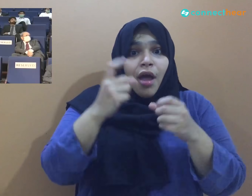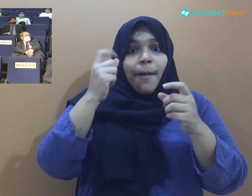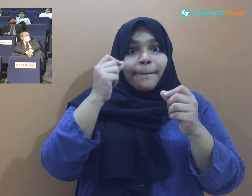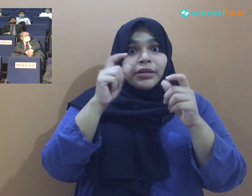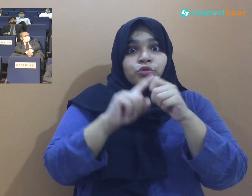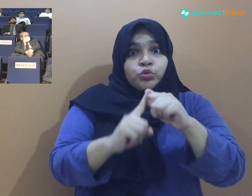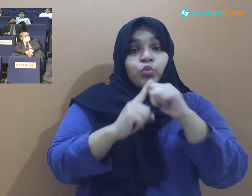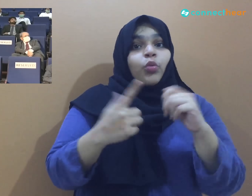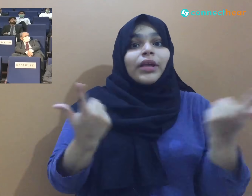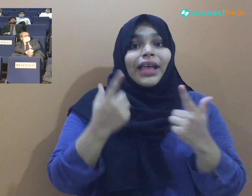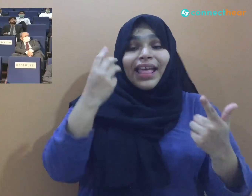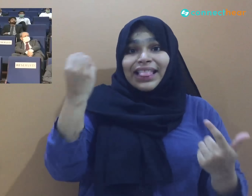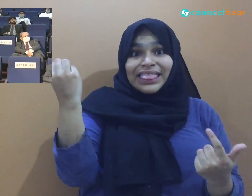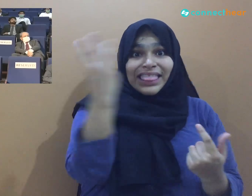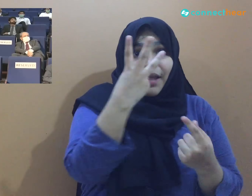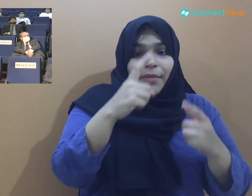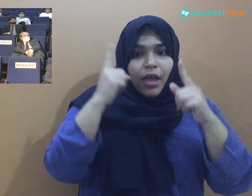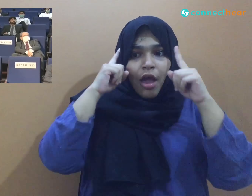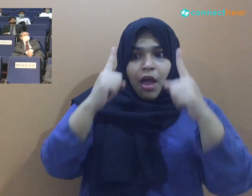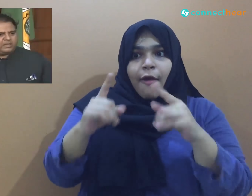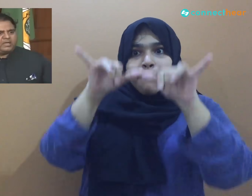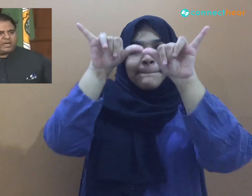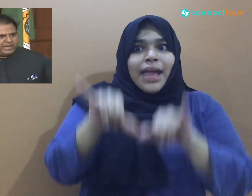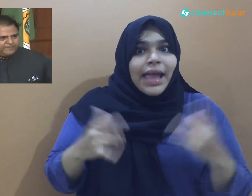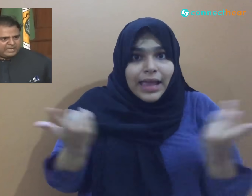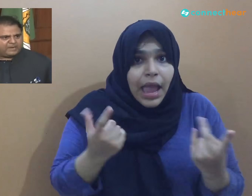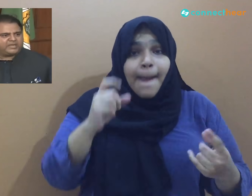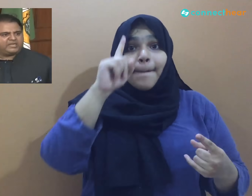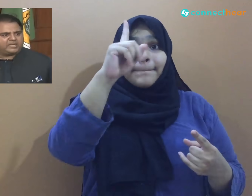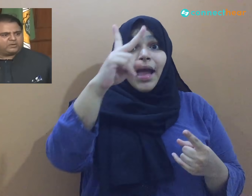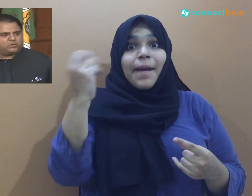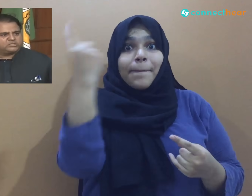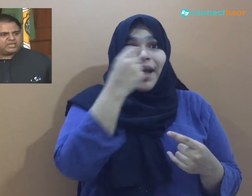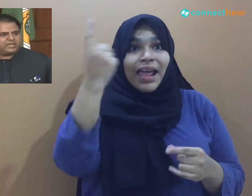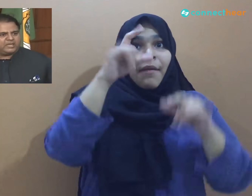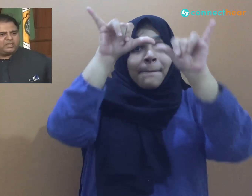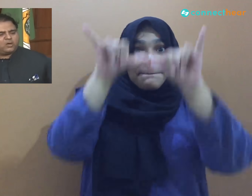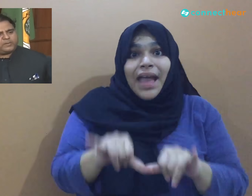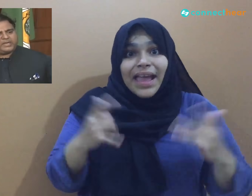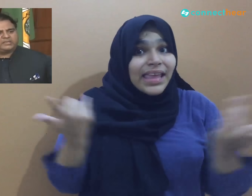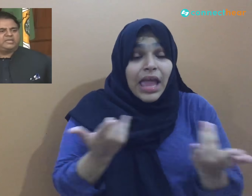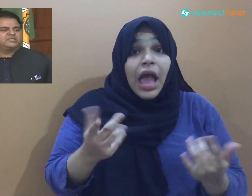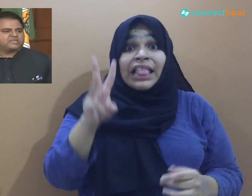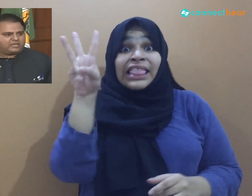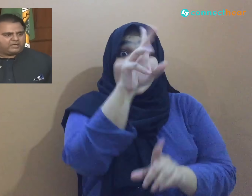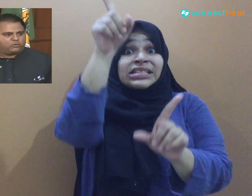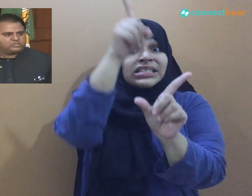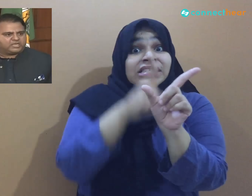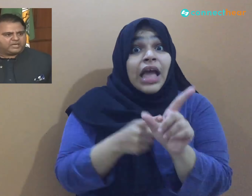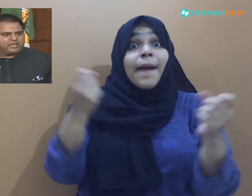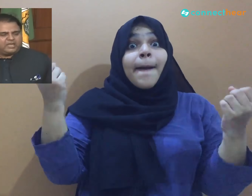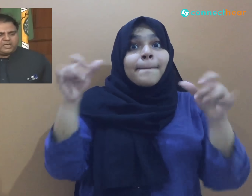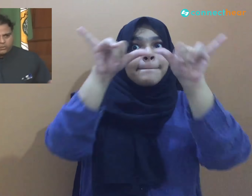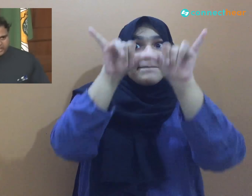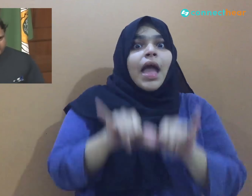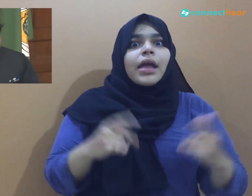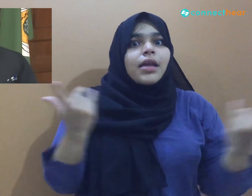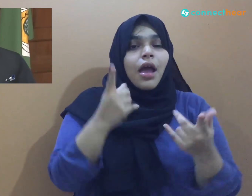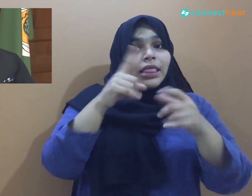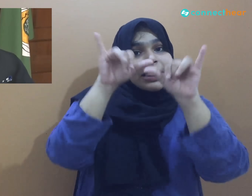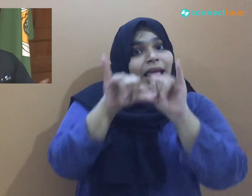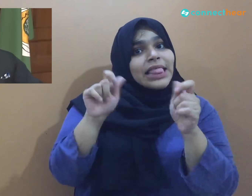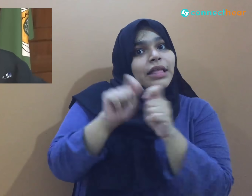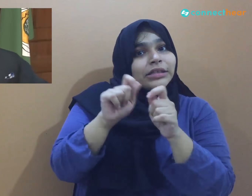ٹرم, ہمارے اگلے 3 مہینے کے گولز کیا ہیں, ہمارے 12 مہینے کے گولز کیا ہیں, اور ہمارے 3 سال کے گولز کیا ہیں. کیونکہ یہ